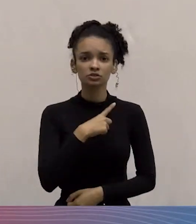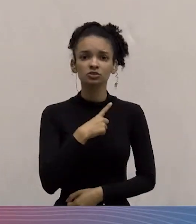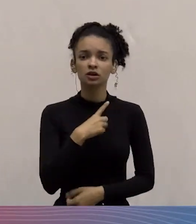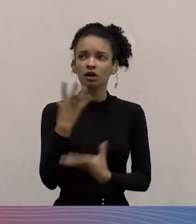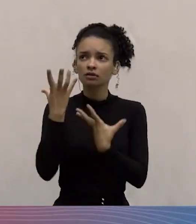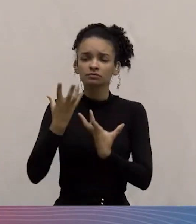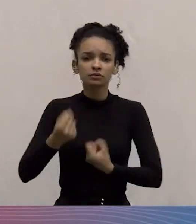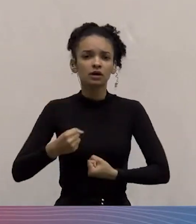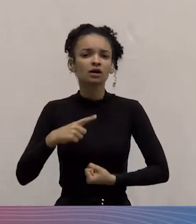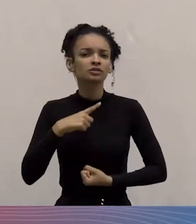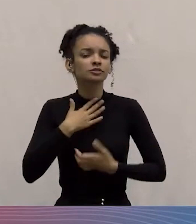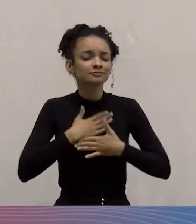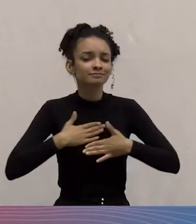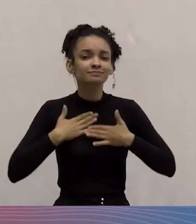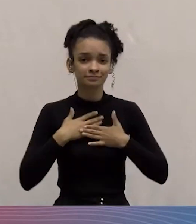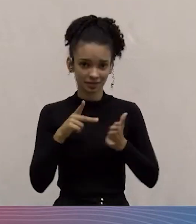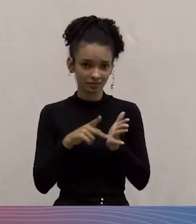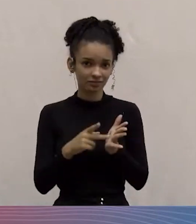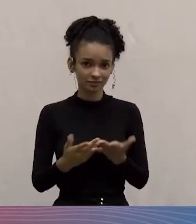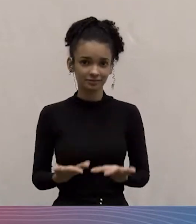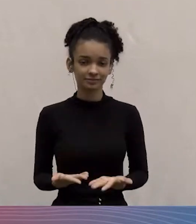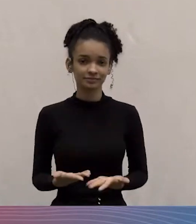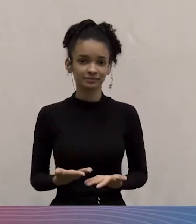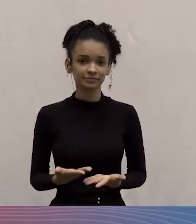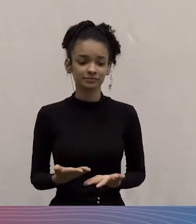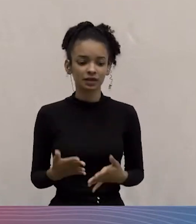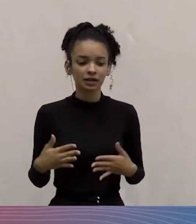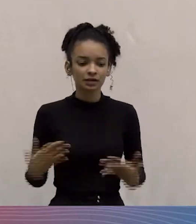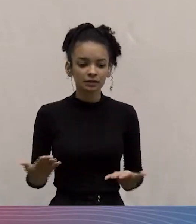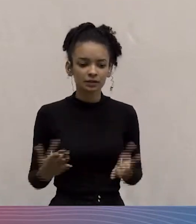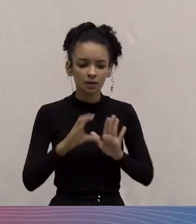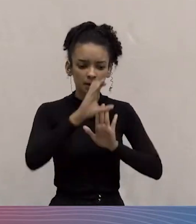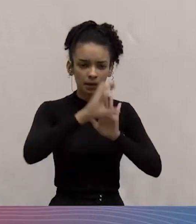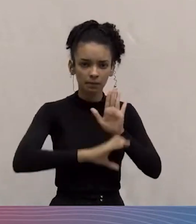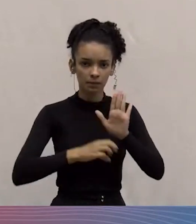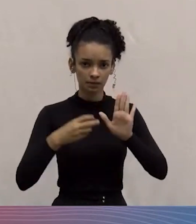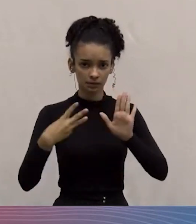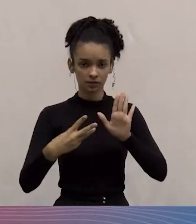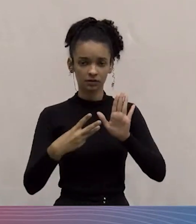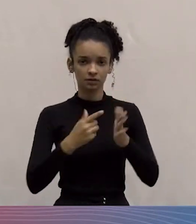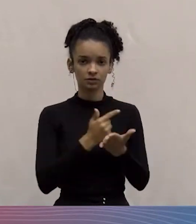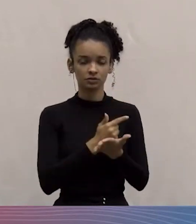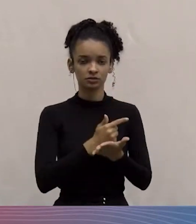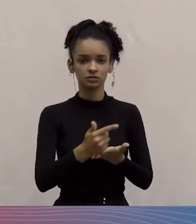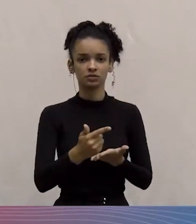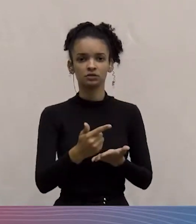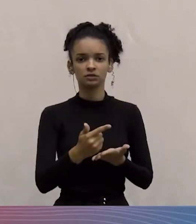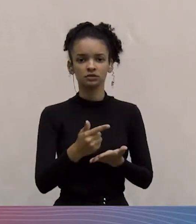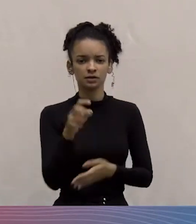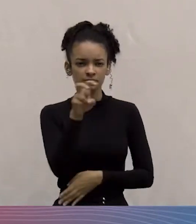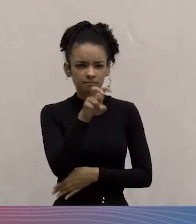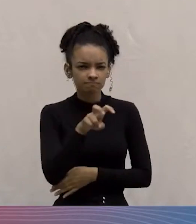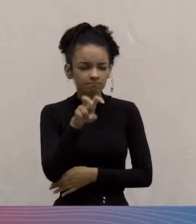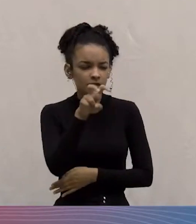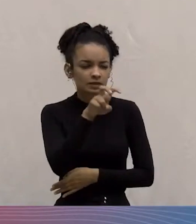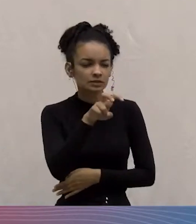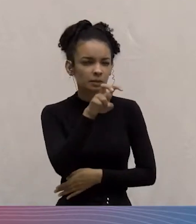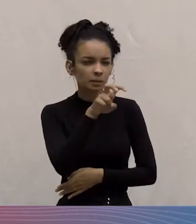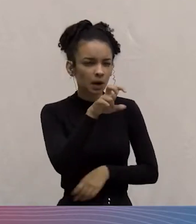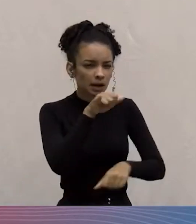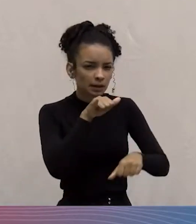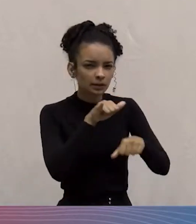era satisfeito, é ou não é? Aí a partir do capítulo 3 de Gênesis, quando a serpente